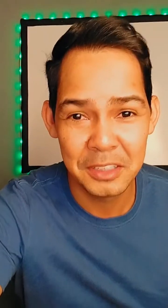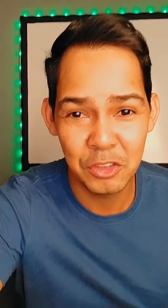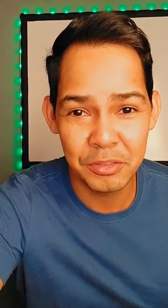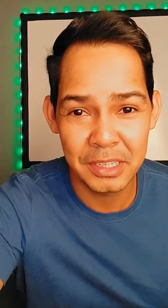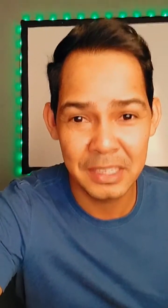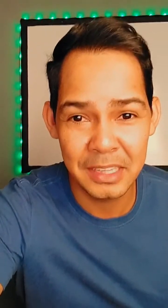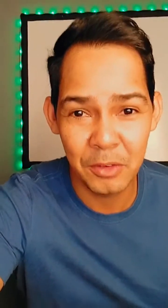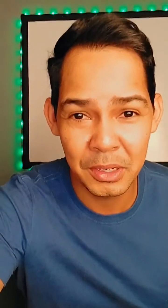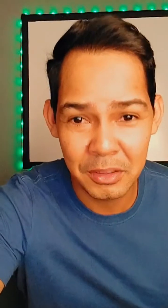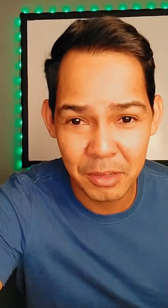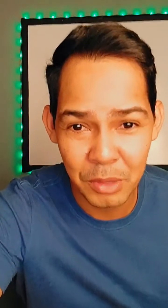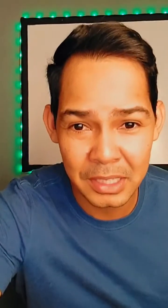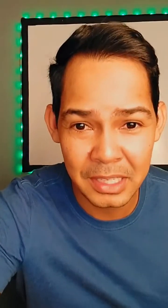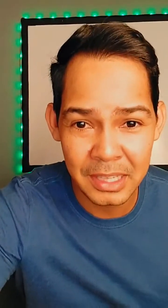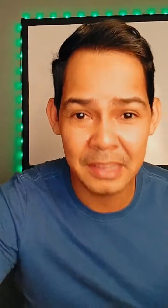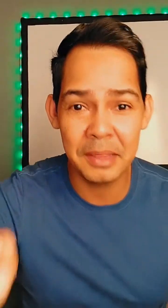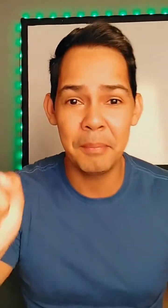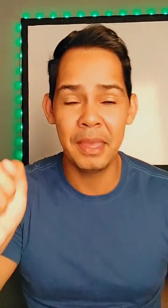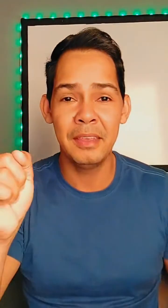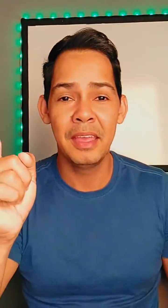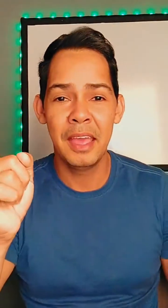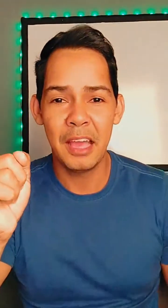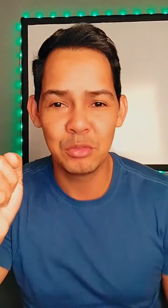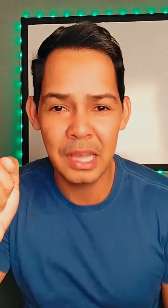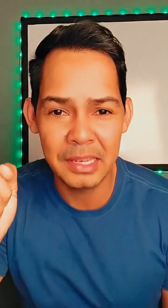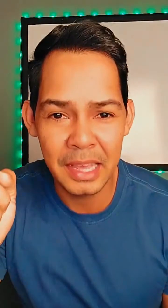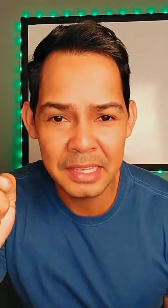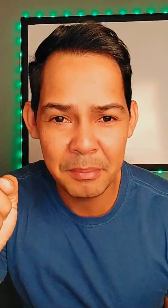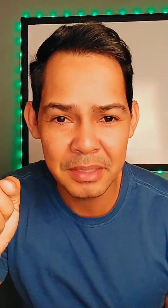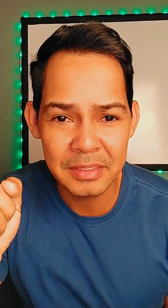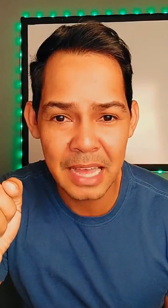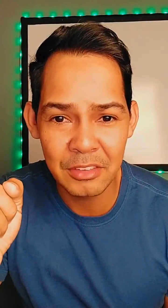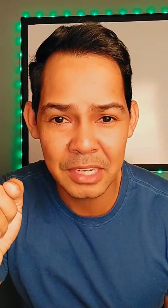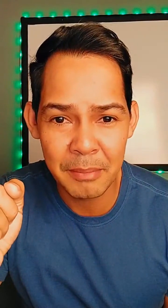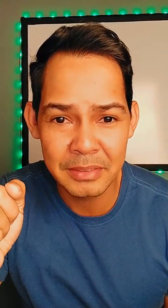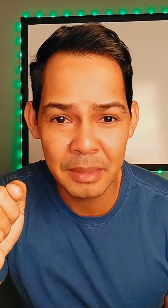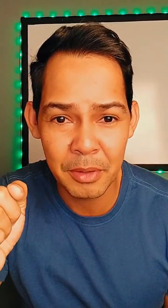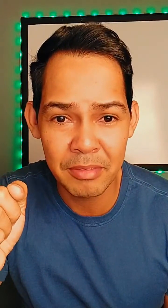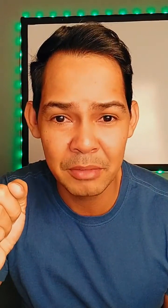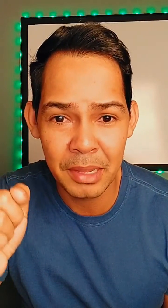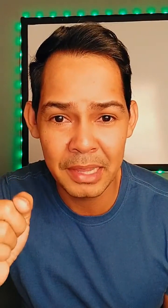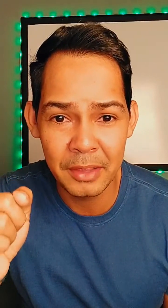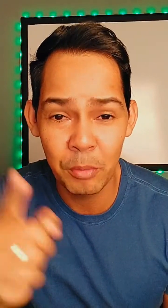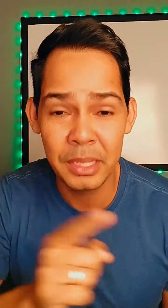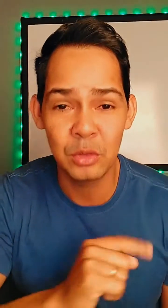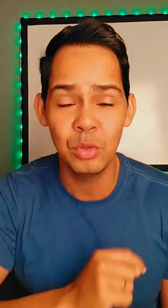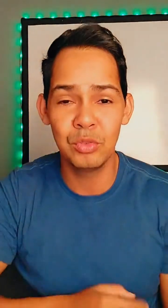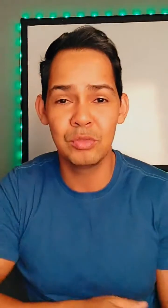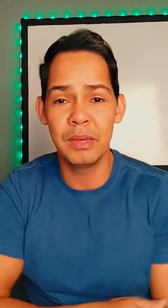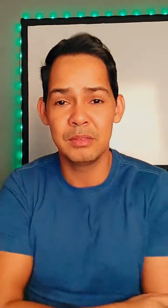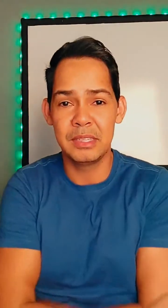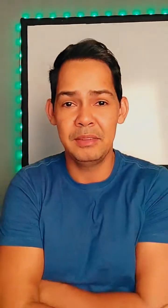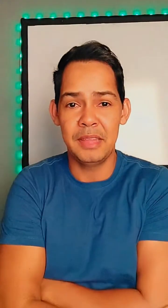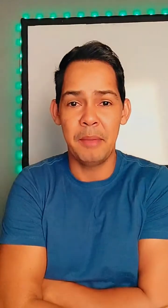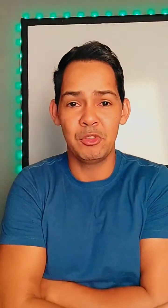eu ver aqui que tem alguém que falou aqui que ela também ajudaria. Aqui na minha cidade acaba de ser aprovada uma lei que obriga todos os bancos a ter intérprete.